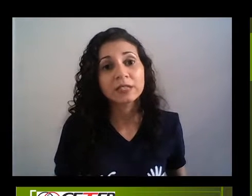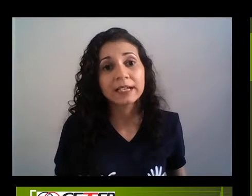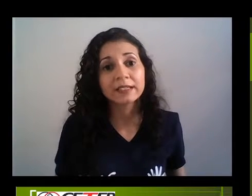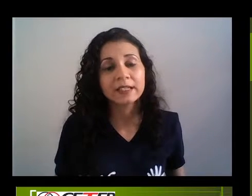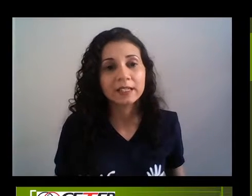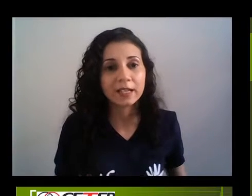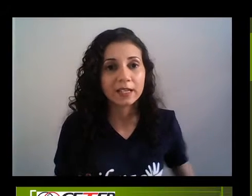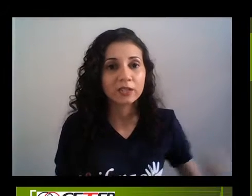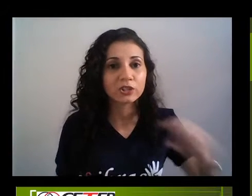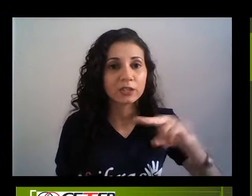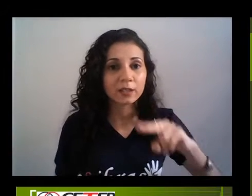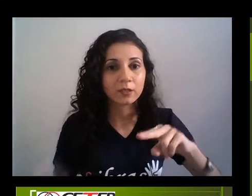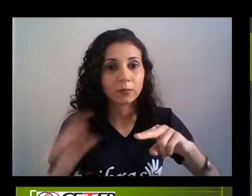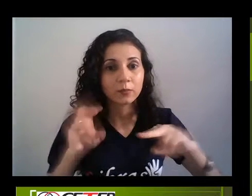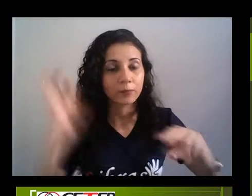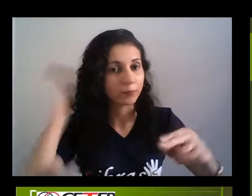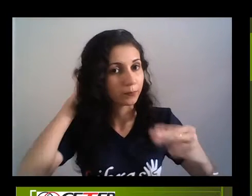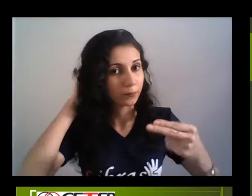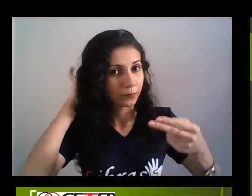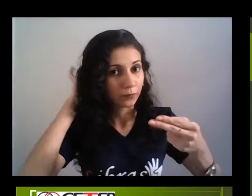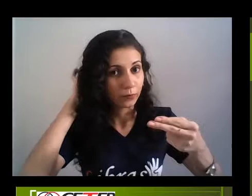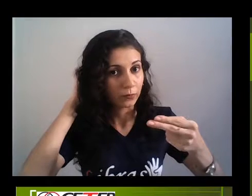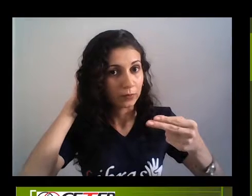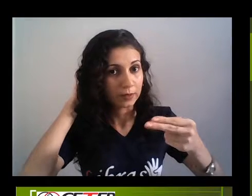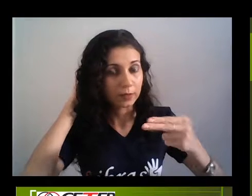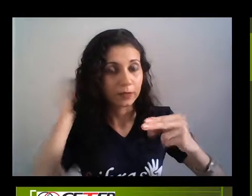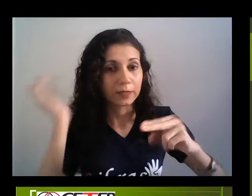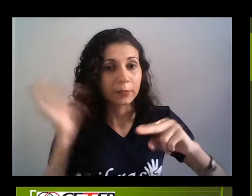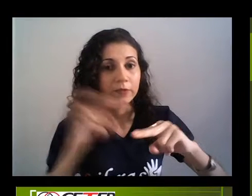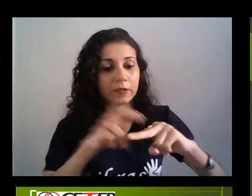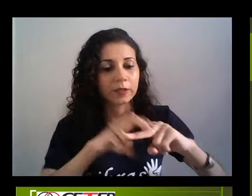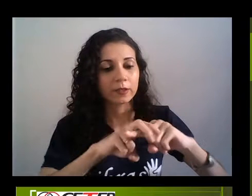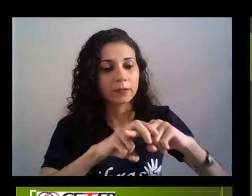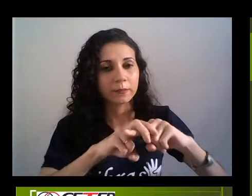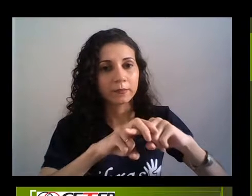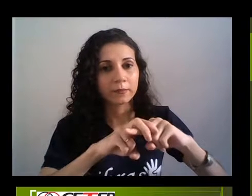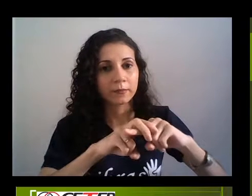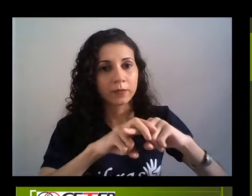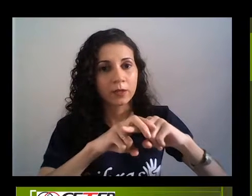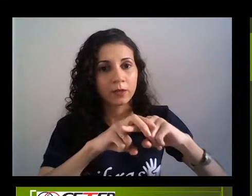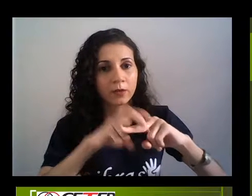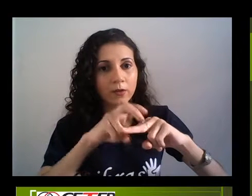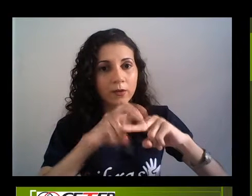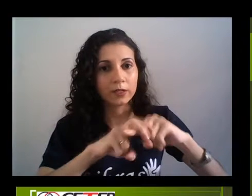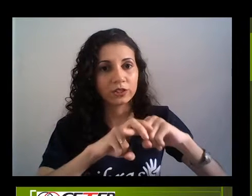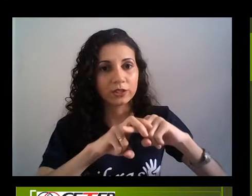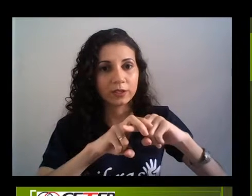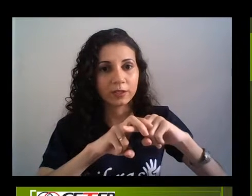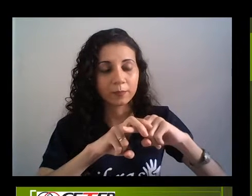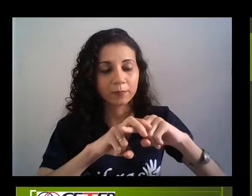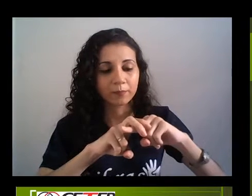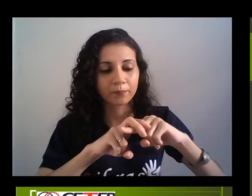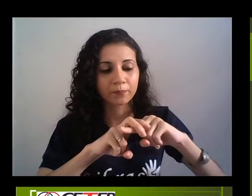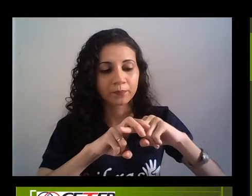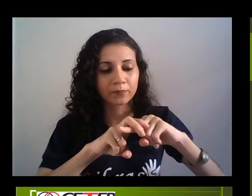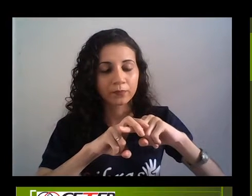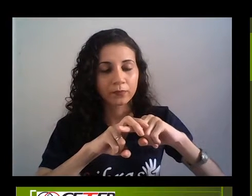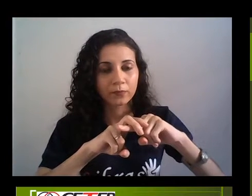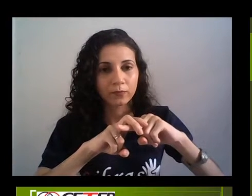sinal de cadeira é este daqui. Não sei se vai dar para ver aqui. Este daqui.